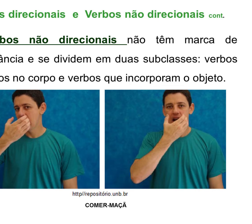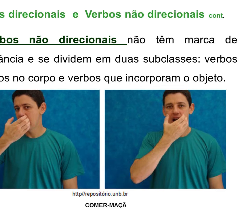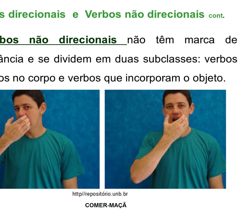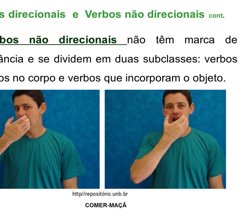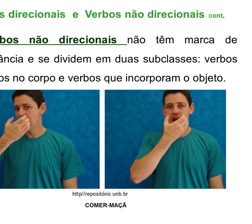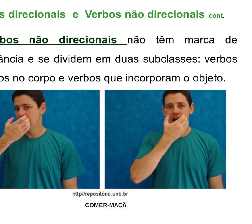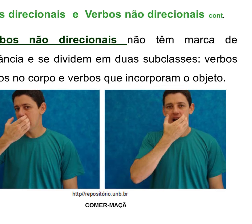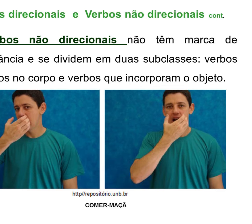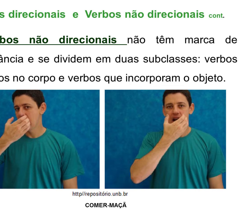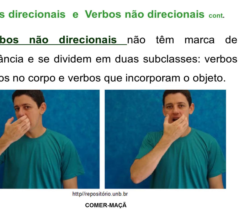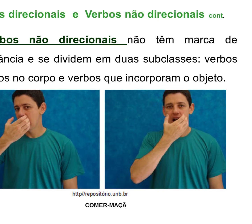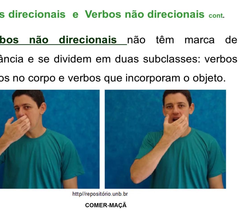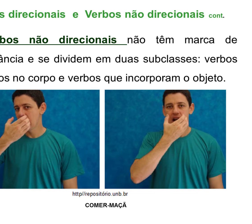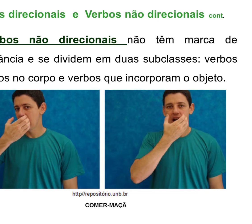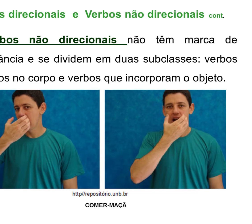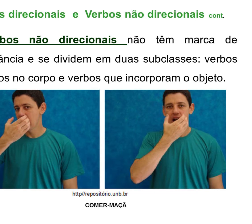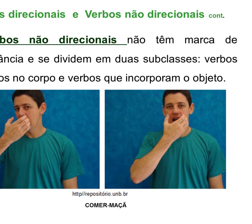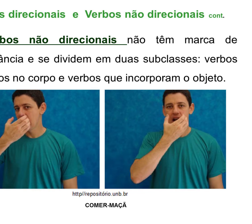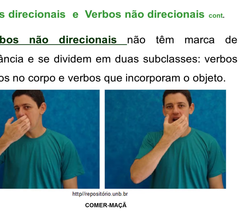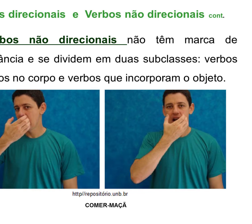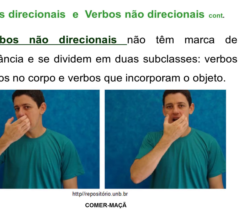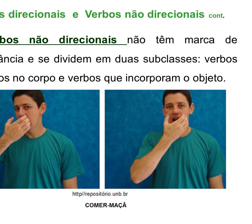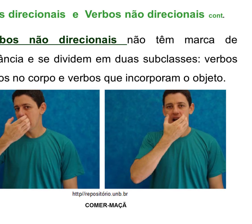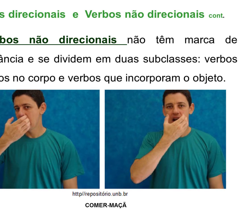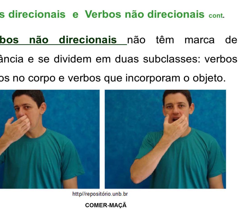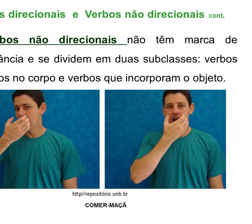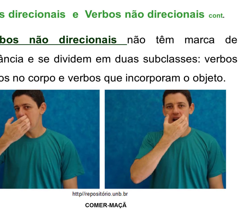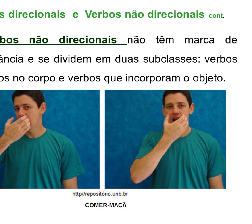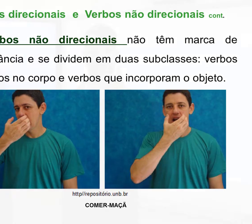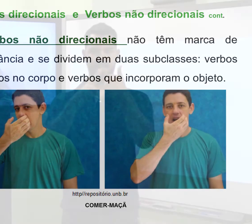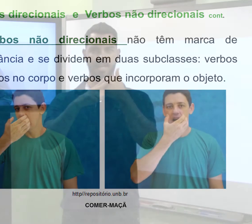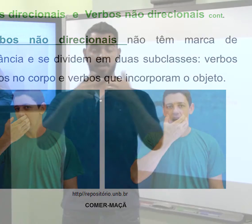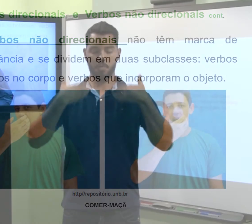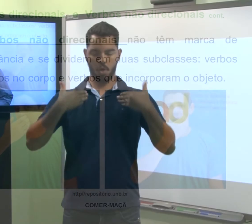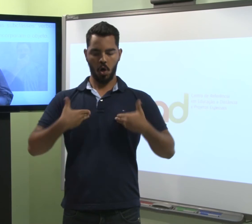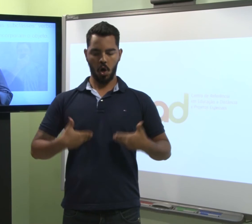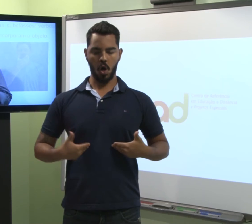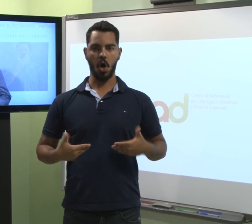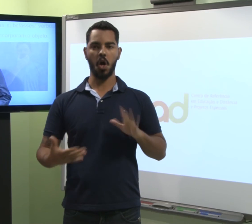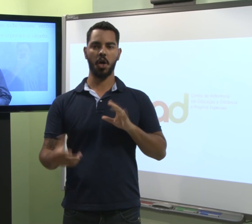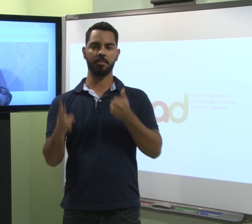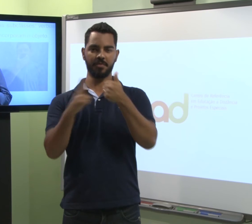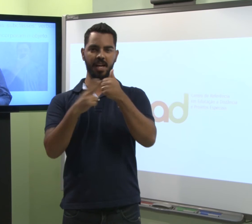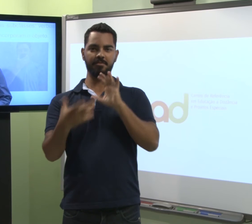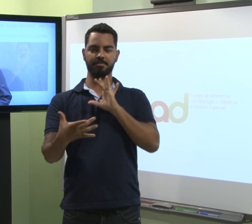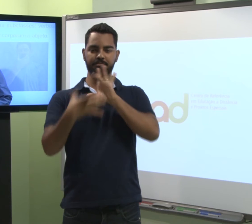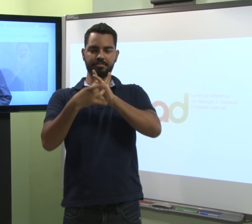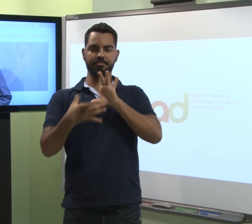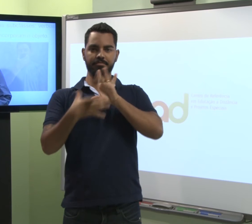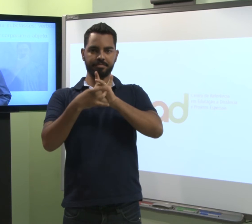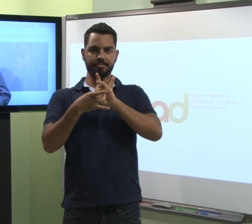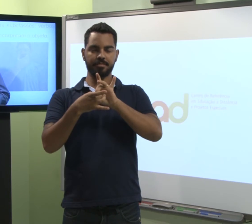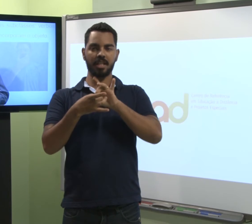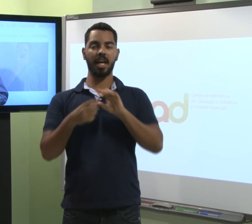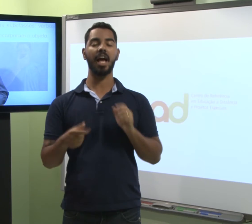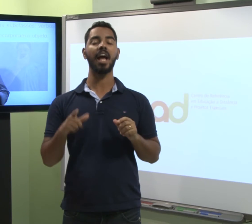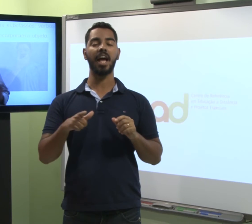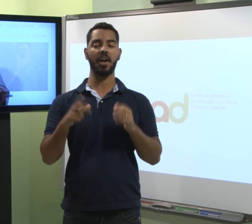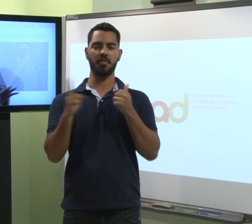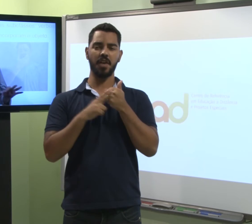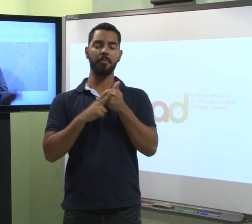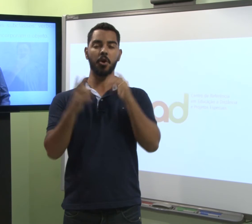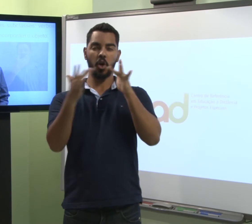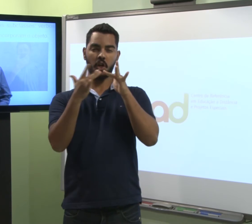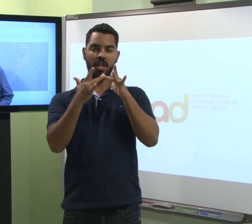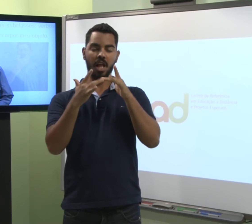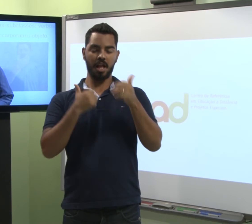tá? Os verbos ancorados no corpo são verbos sinalizados com contato próximo ao corpo. E os verbos que